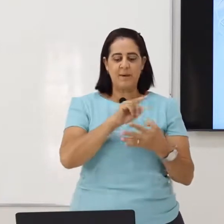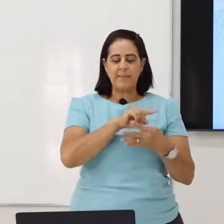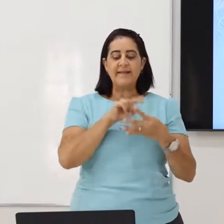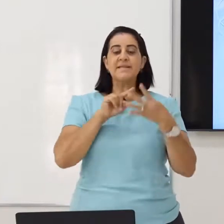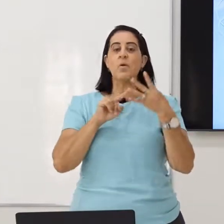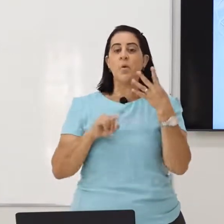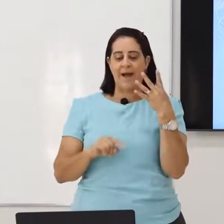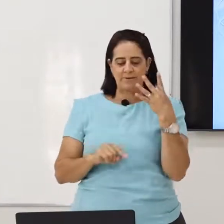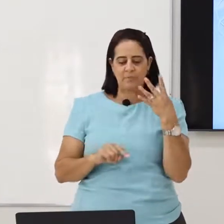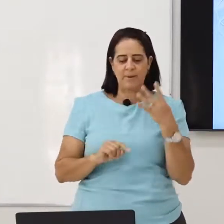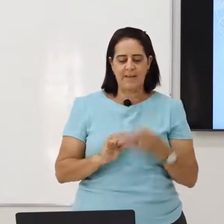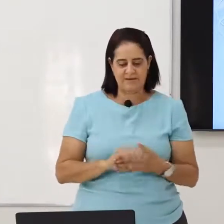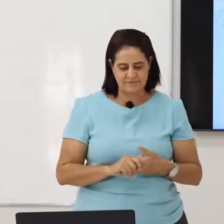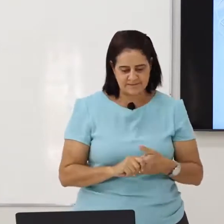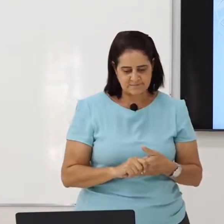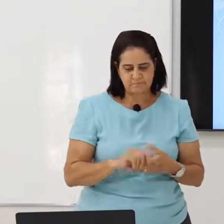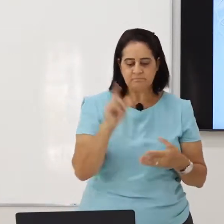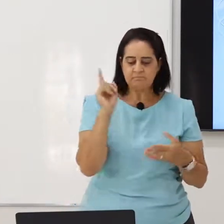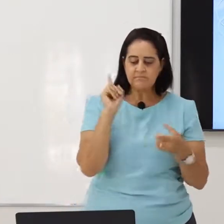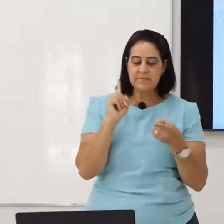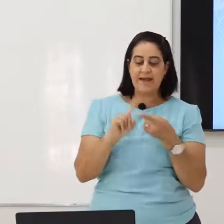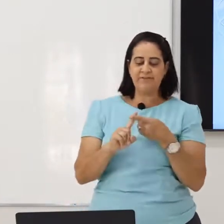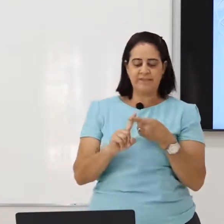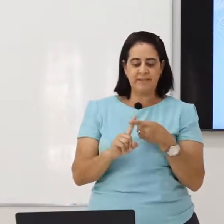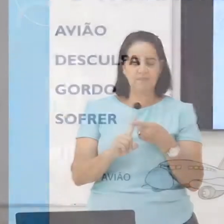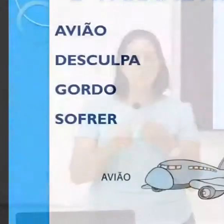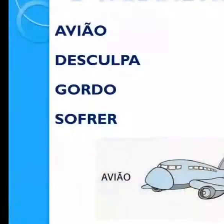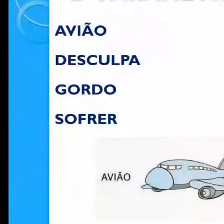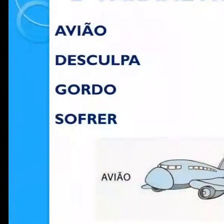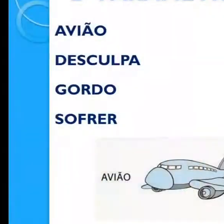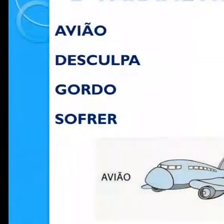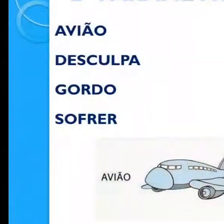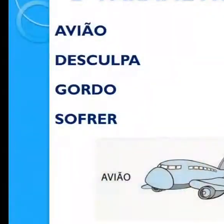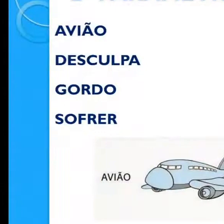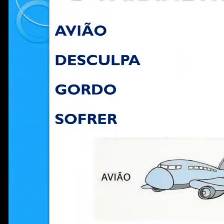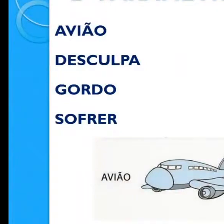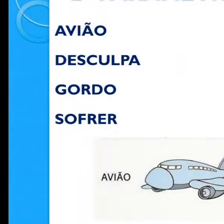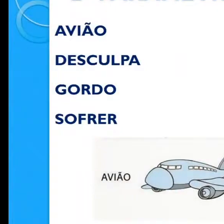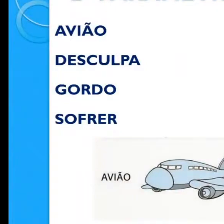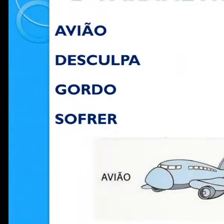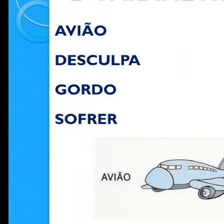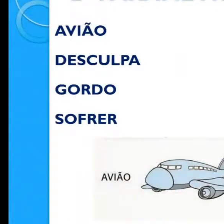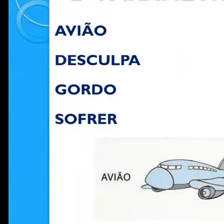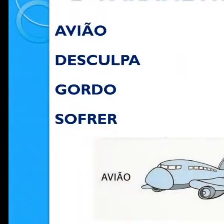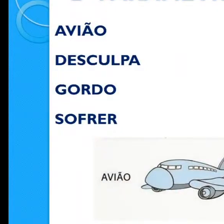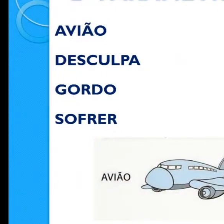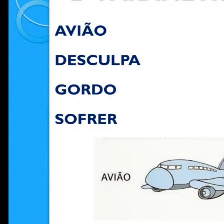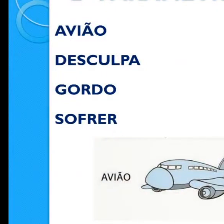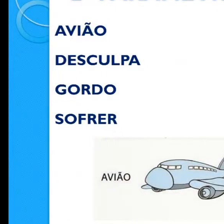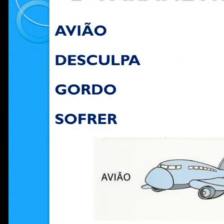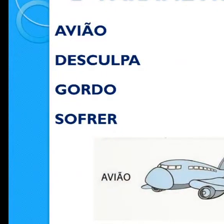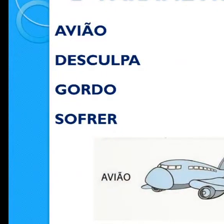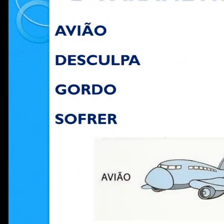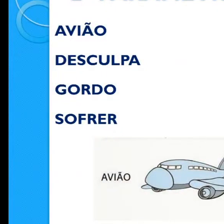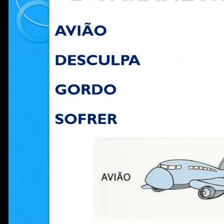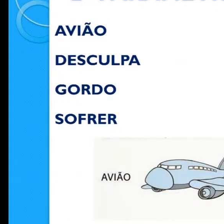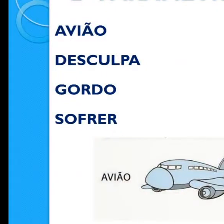Também são 4 palavras. Avião, desculpa, gordo e sofrer. Esses